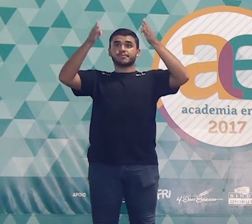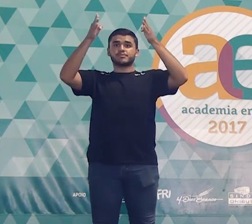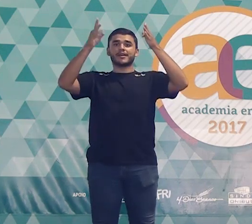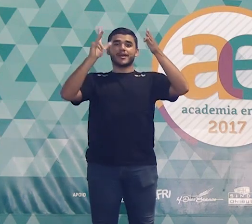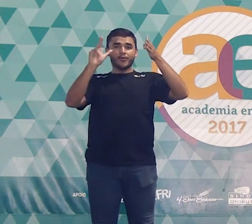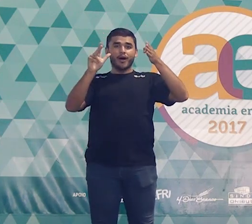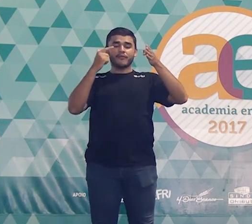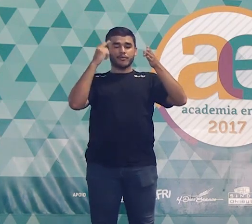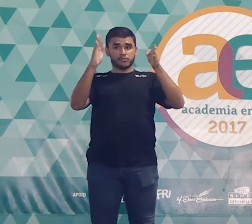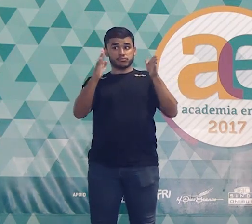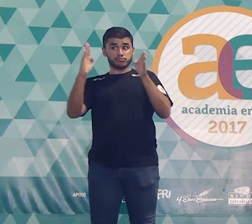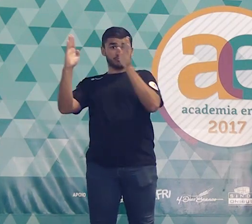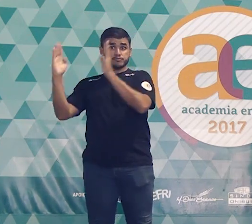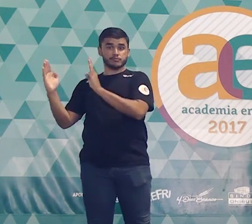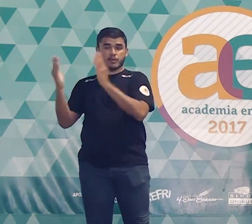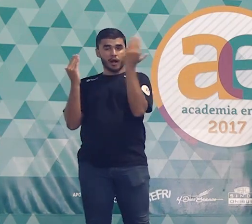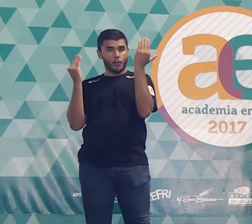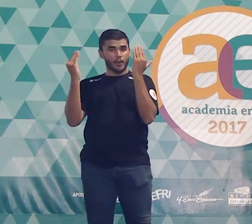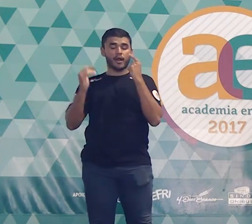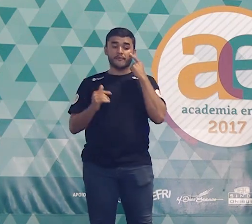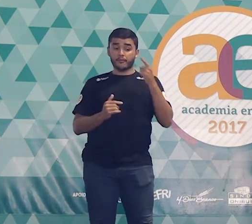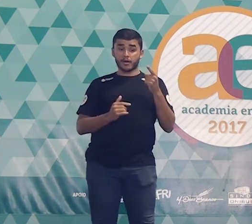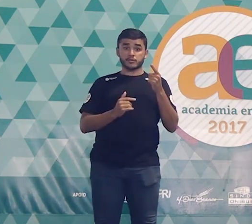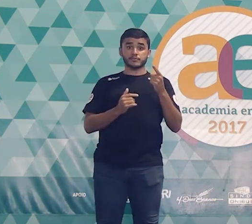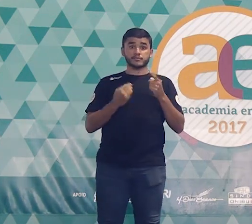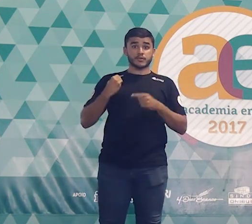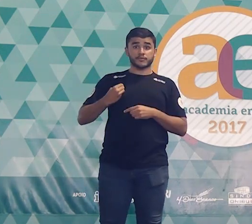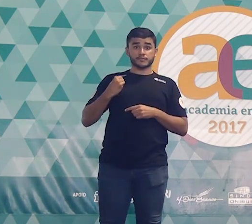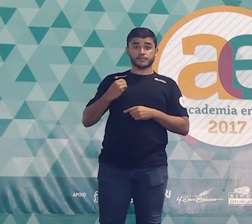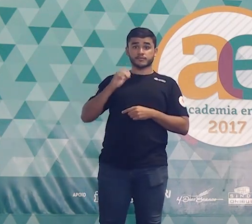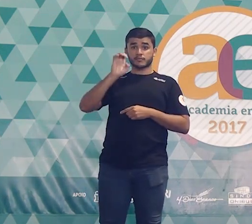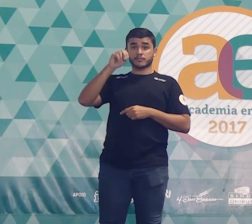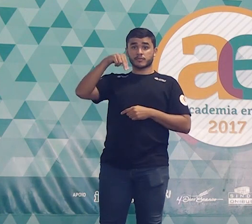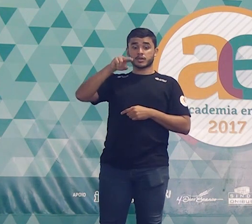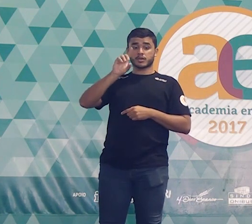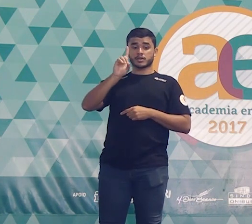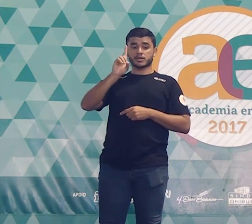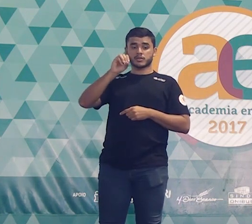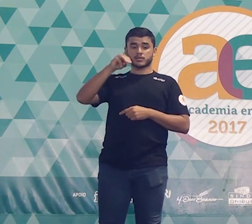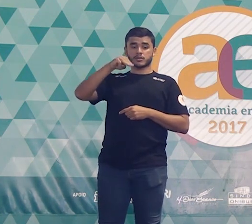analogamente, pode fazer uma analogia ao sistema de endomembranas, tá?